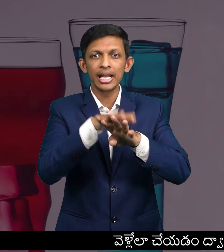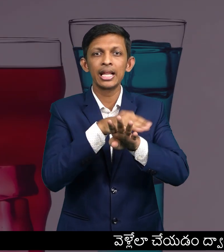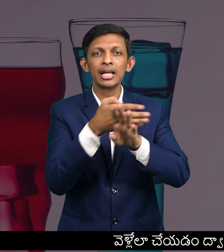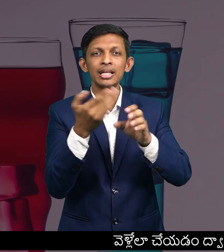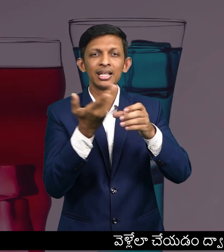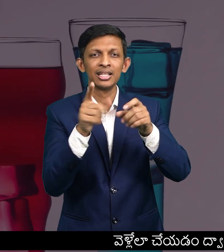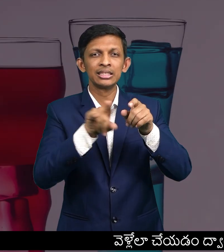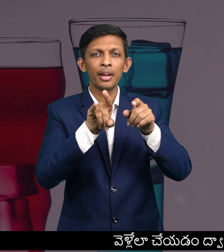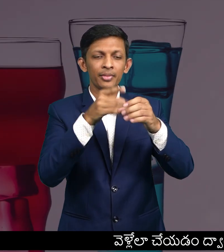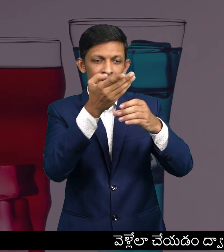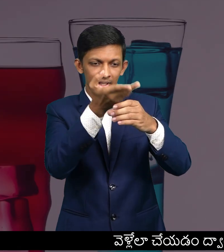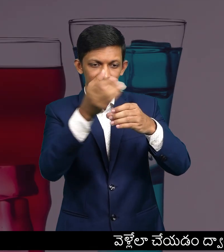తొలగించే ప్రక్రియ.